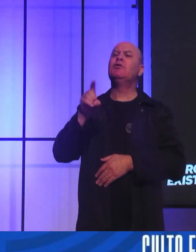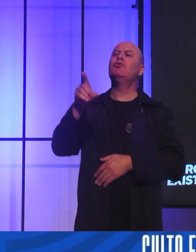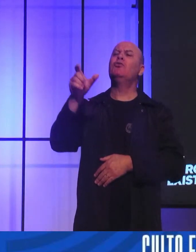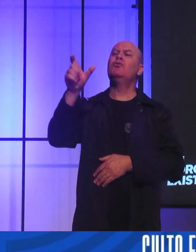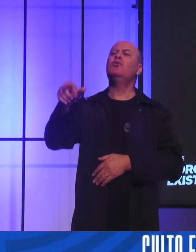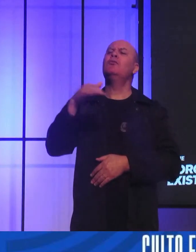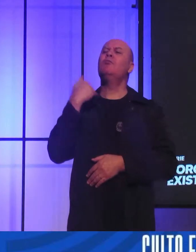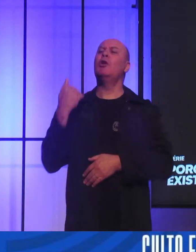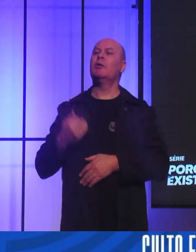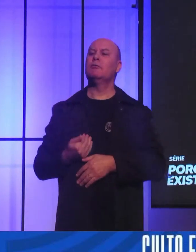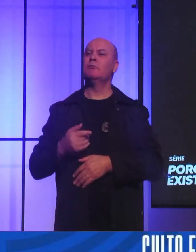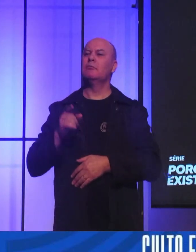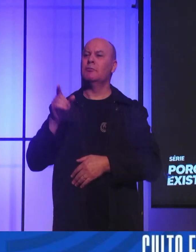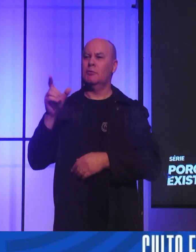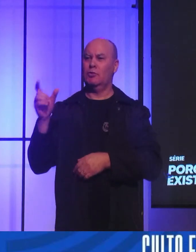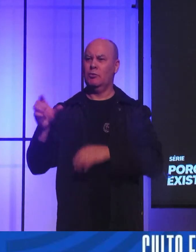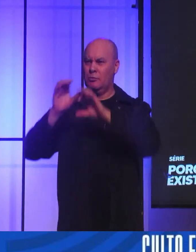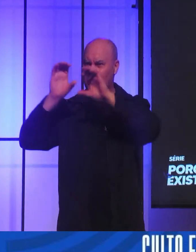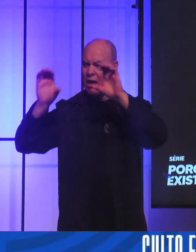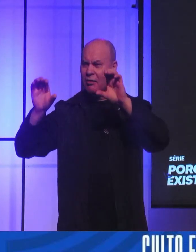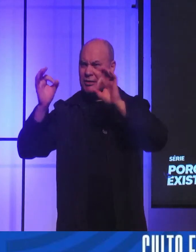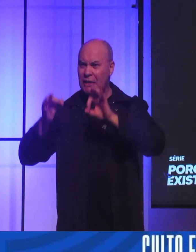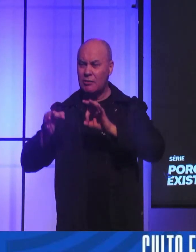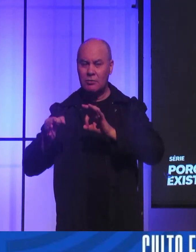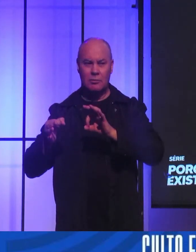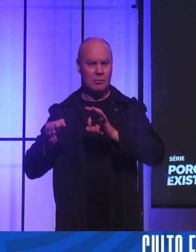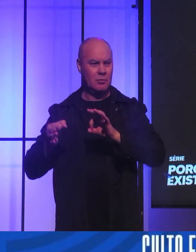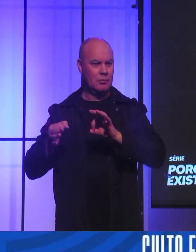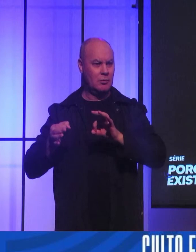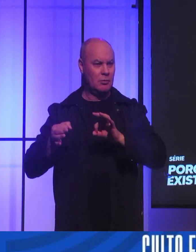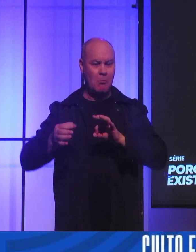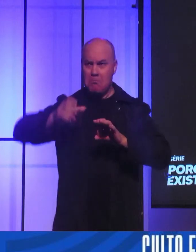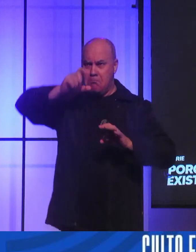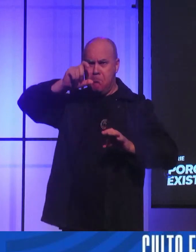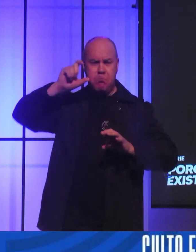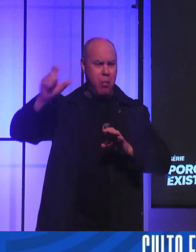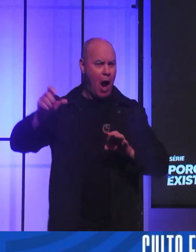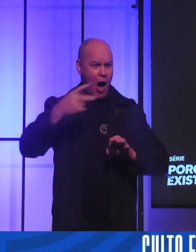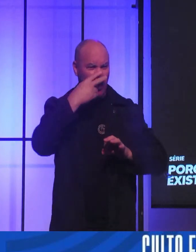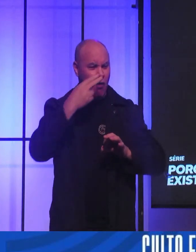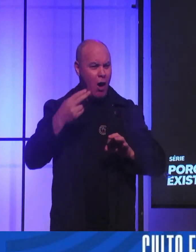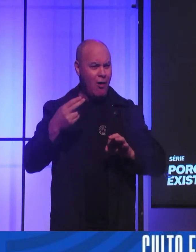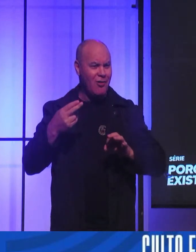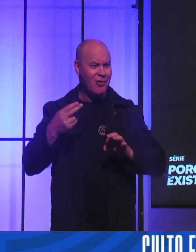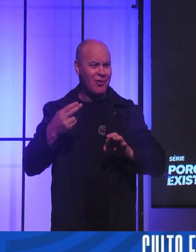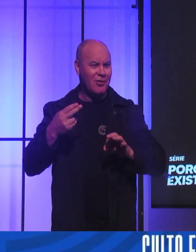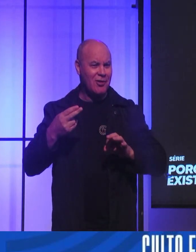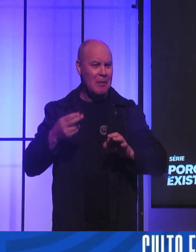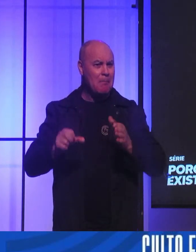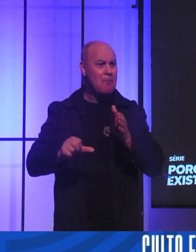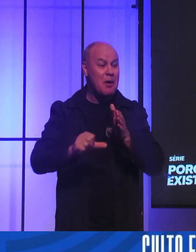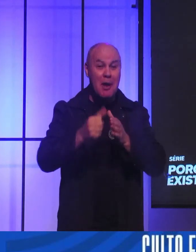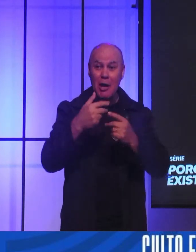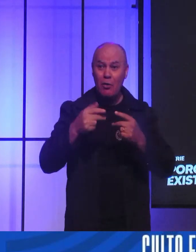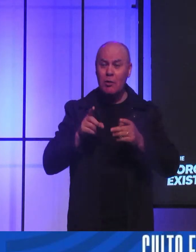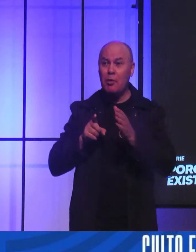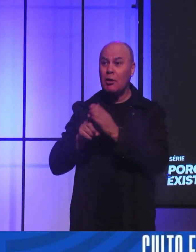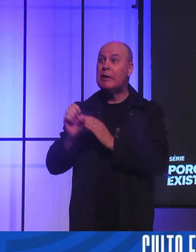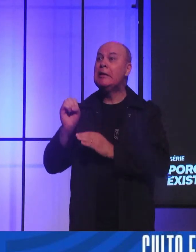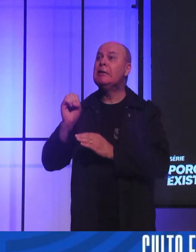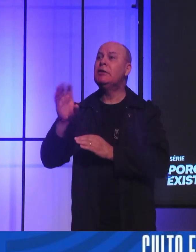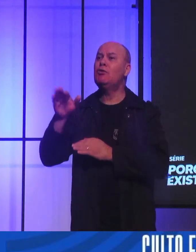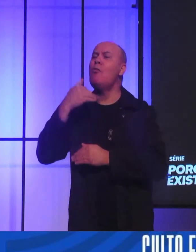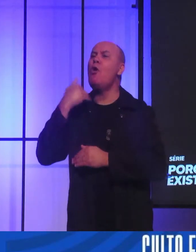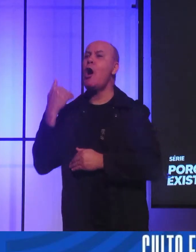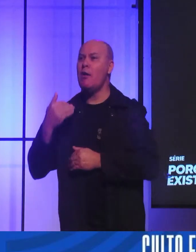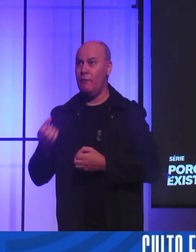cara olha assim: meu Deus, domingo de manhã, de tarde, um cara desse vem falar aqui. E a segunda pergunta é: e se tu acha